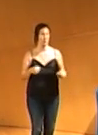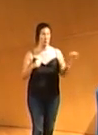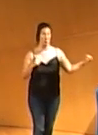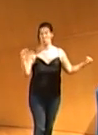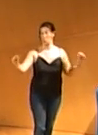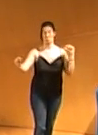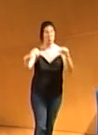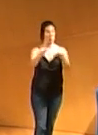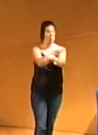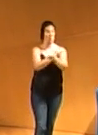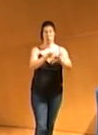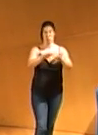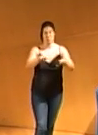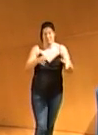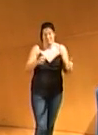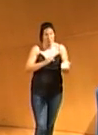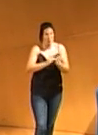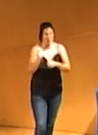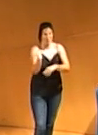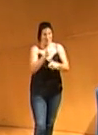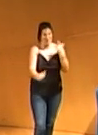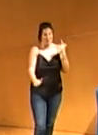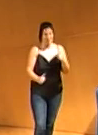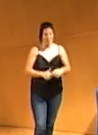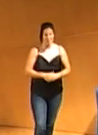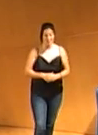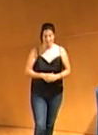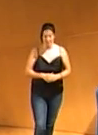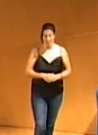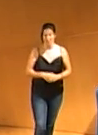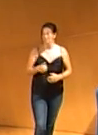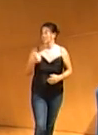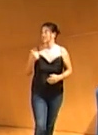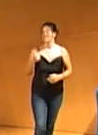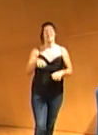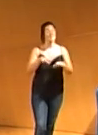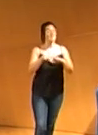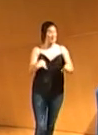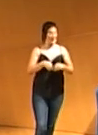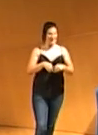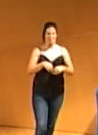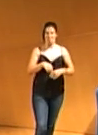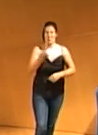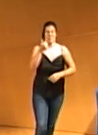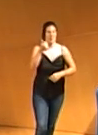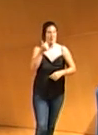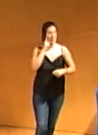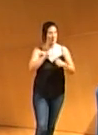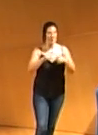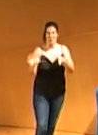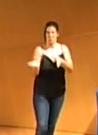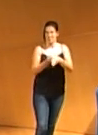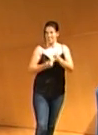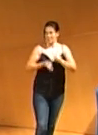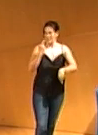Vous dites que la famille est la première société inclusive, et je trouve qu'il est intéressant de reprendre, parce que c'est un passage qui m'a